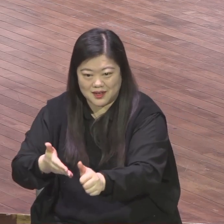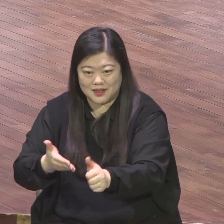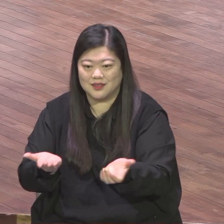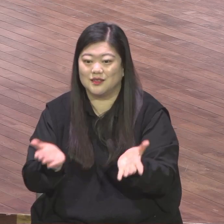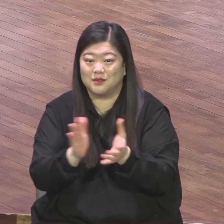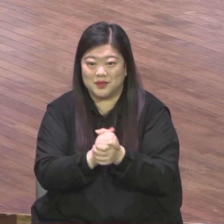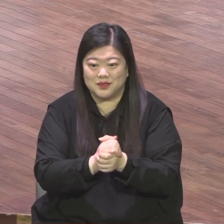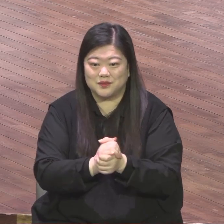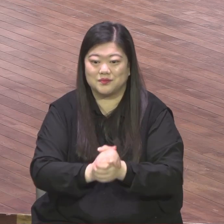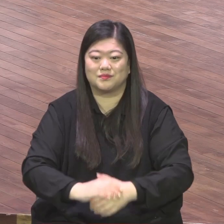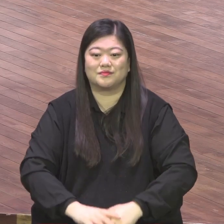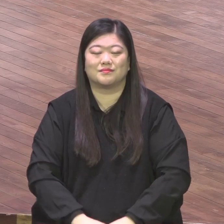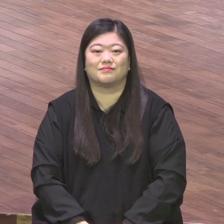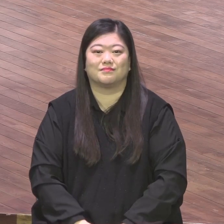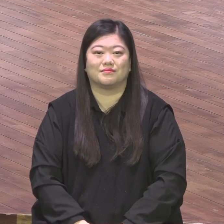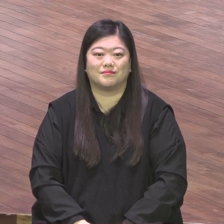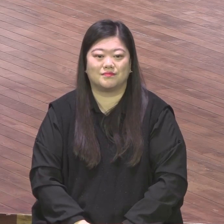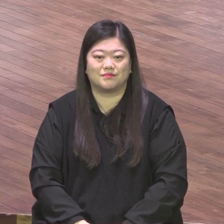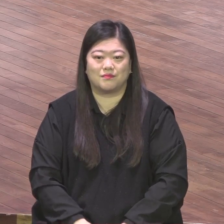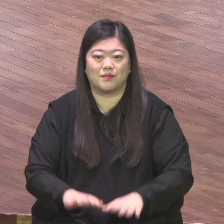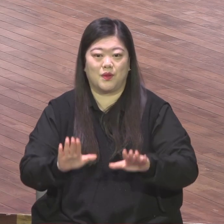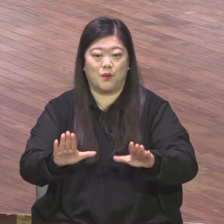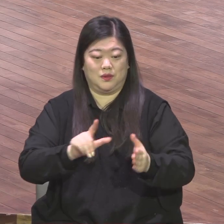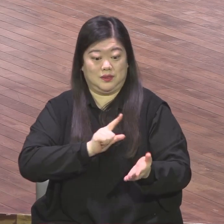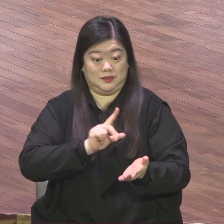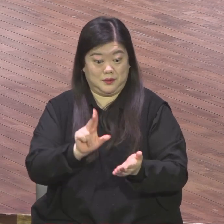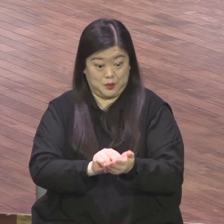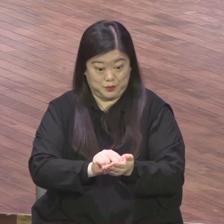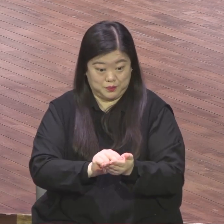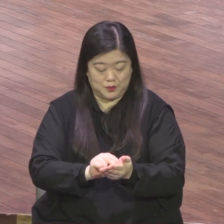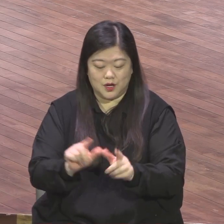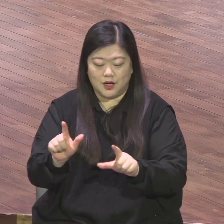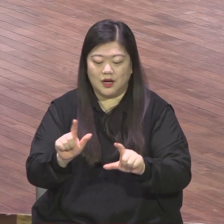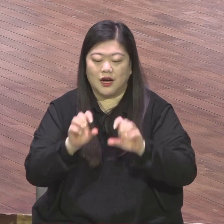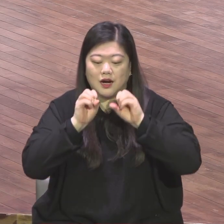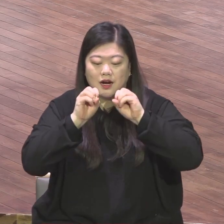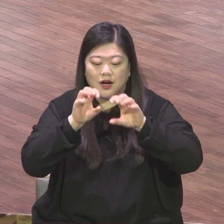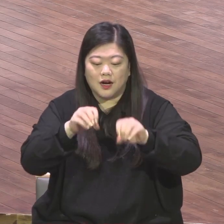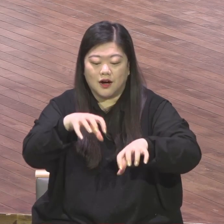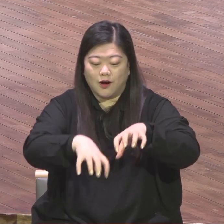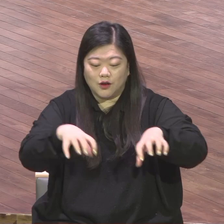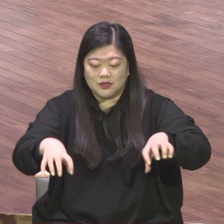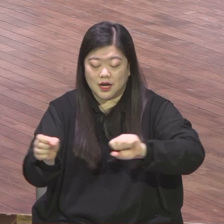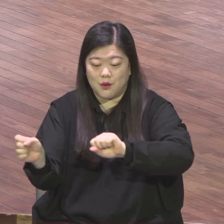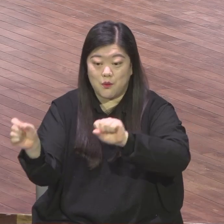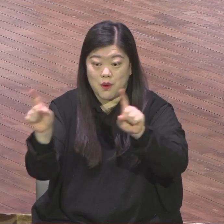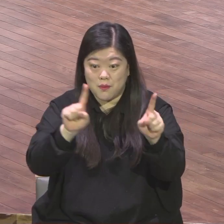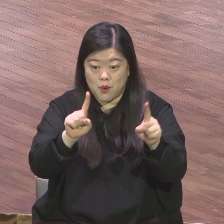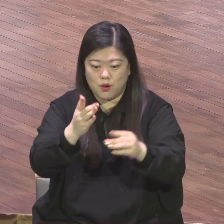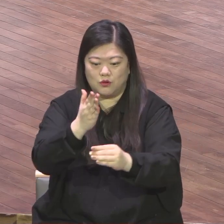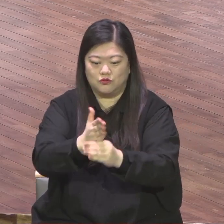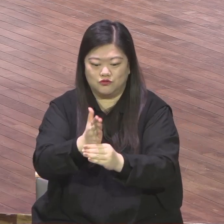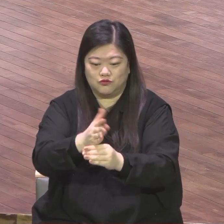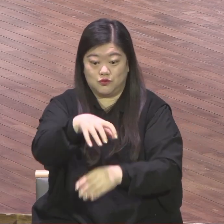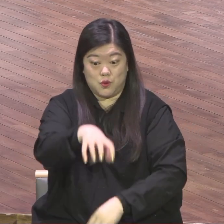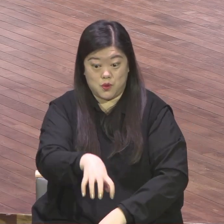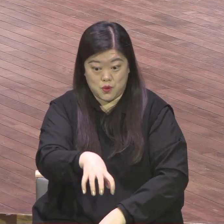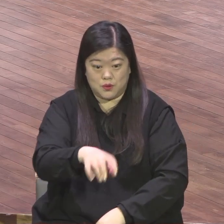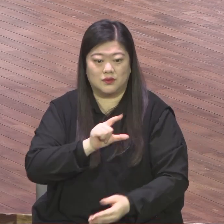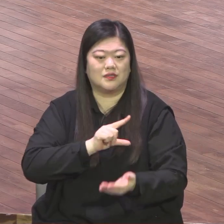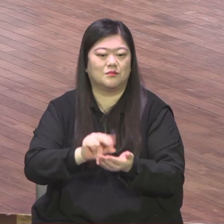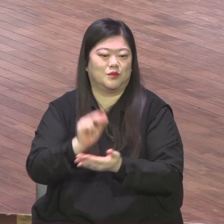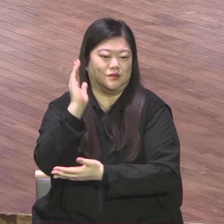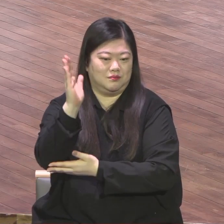이거 이런 말씀 가지고 현장 회복의 플랫폼이란 제목으로 말씀을 드립니다. 지난 주간